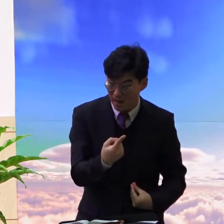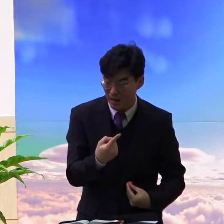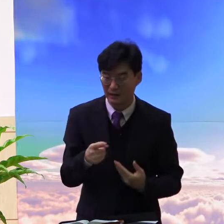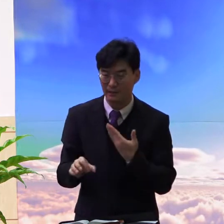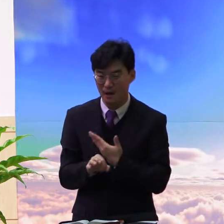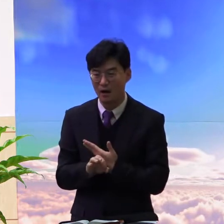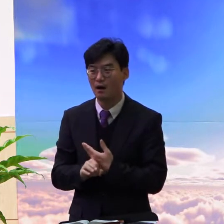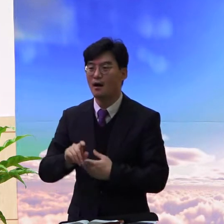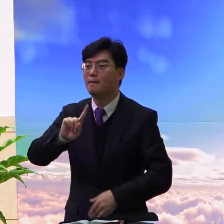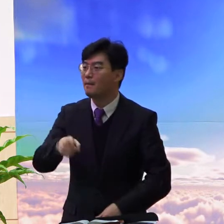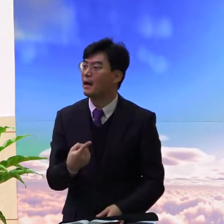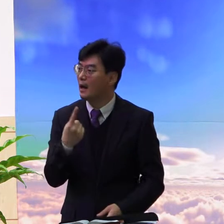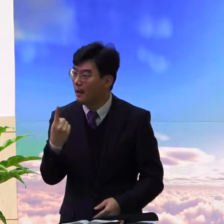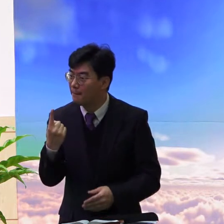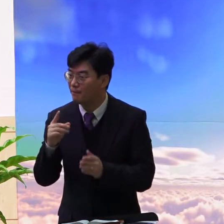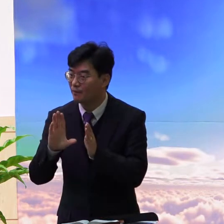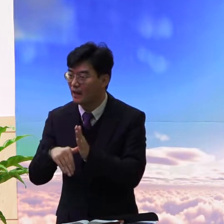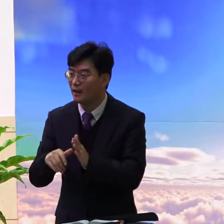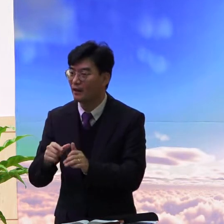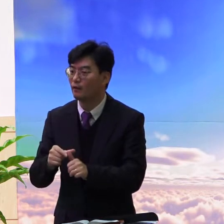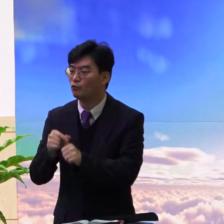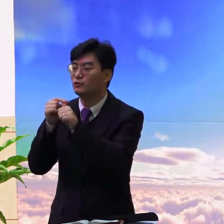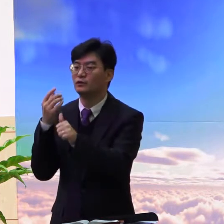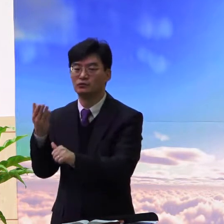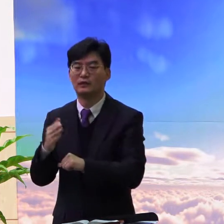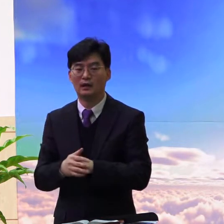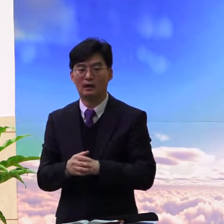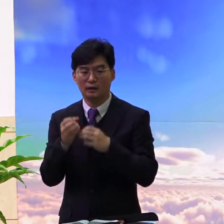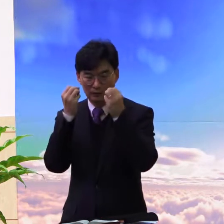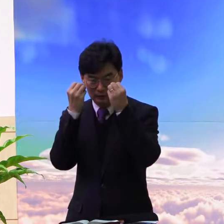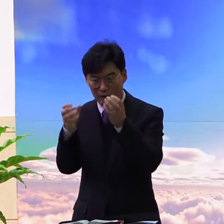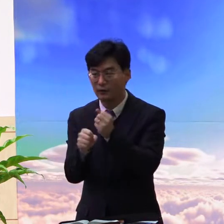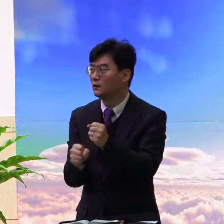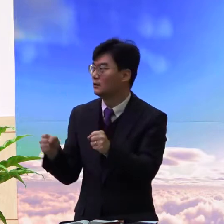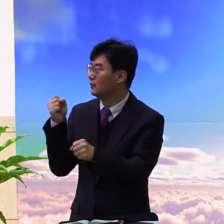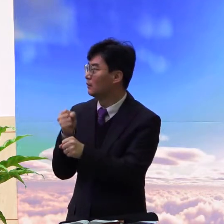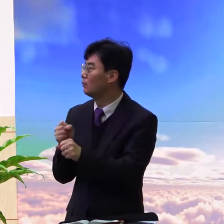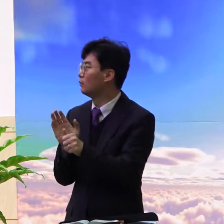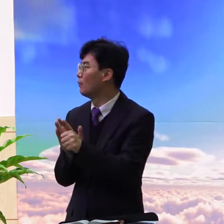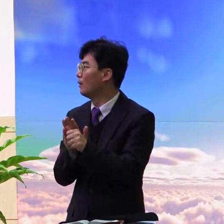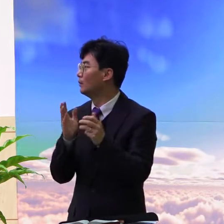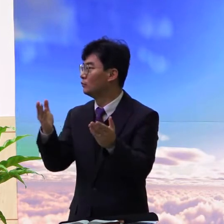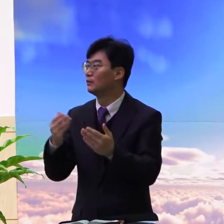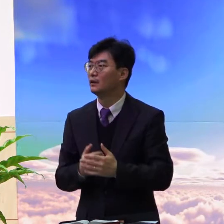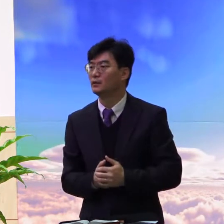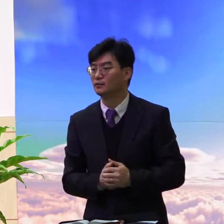다시 주님께서 일으켜 주셔서 새롭게 시작할 수 있도록 해주실 것입니다.